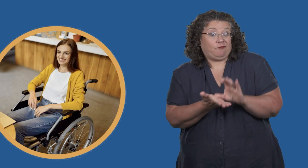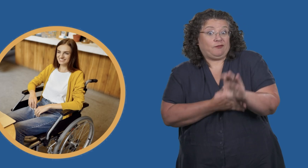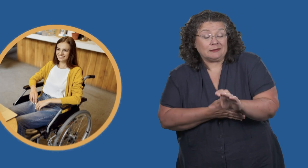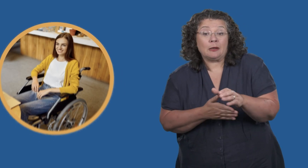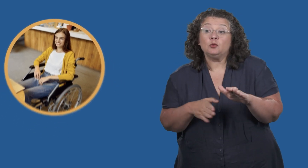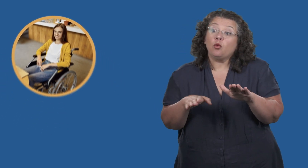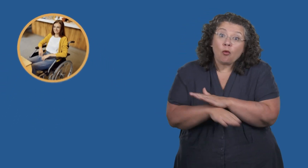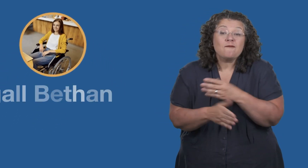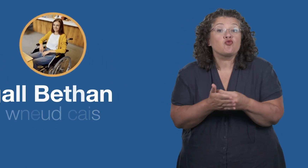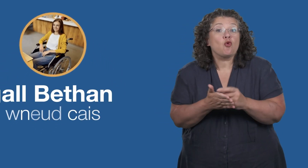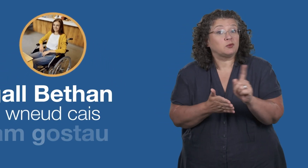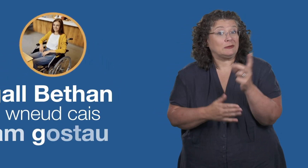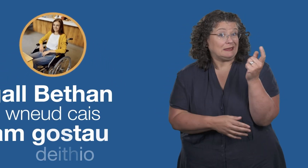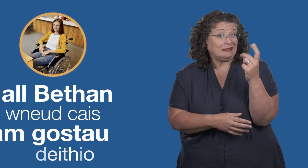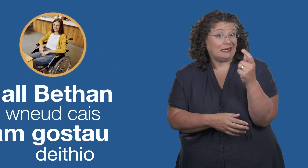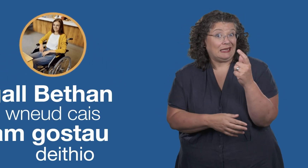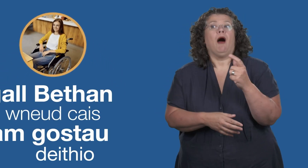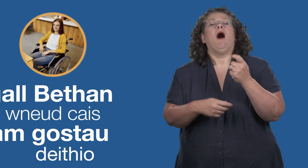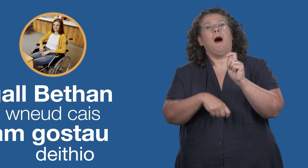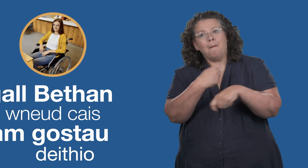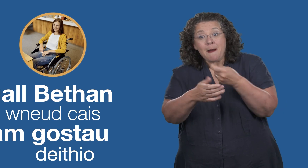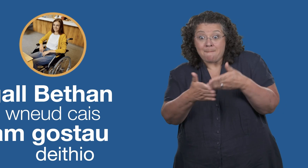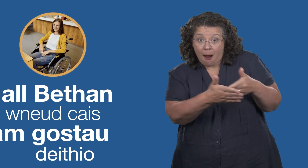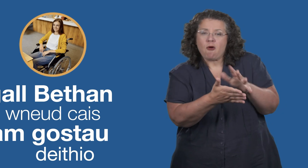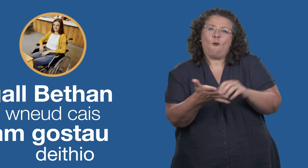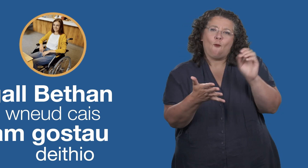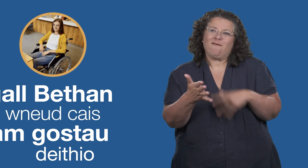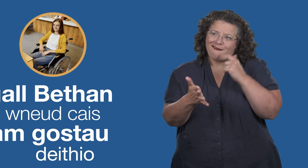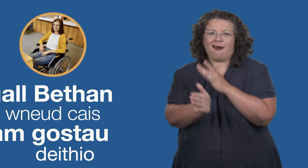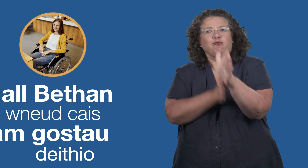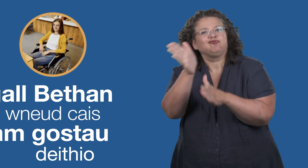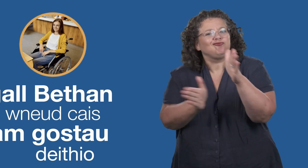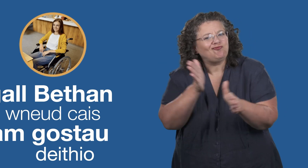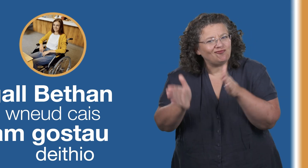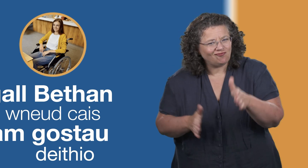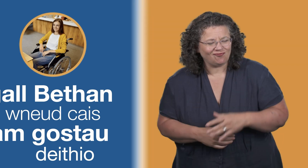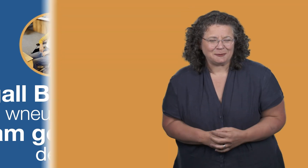Gall wneud cais i'r Cronfa i dalu am gostau ychwanegol tacsis.